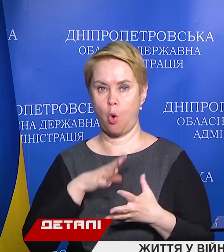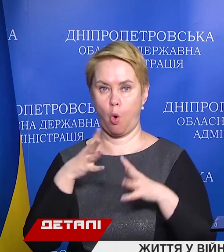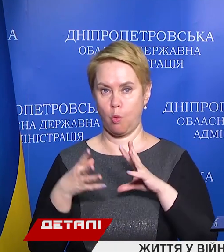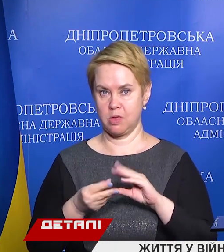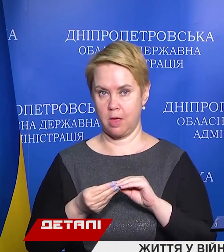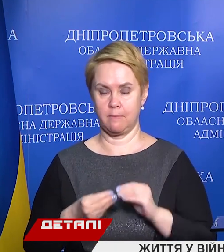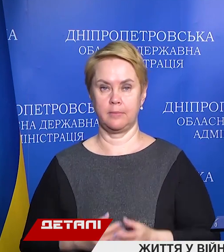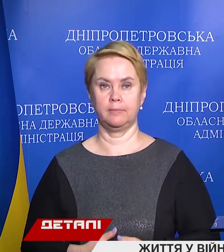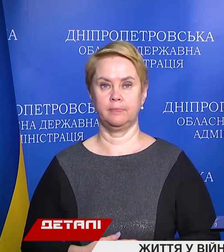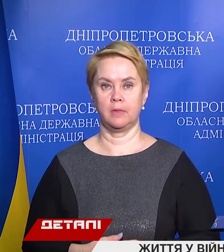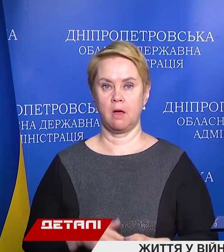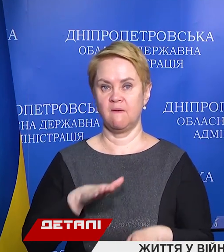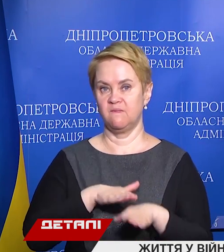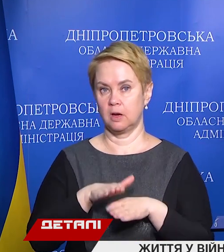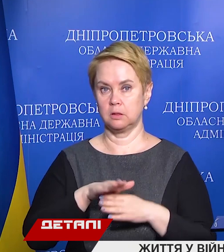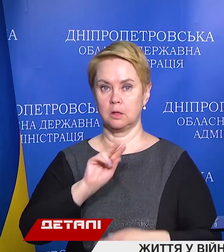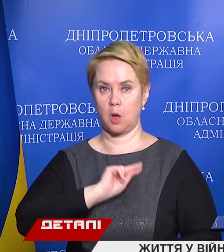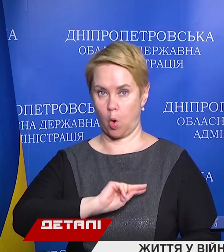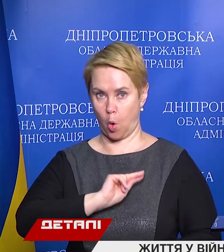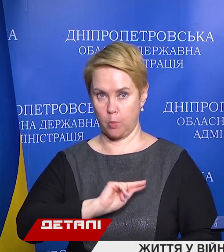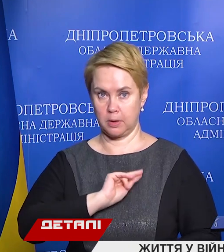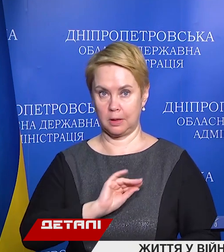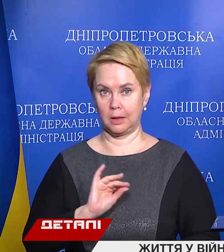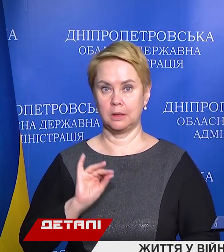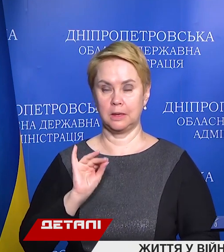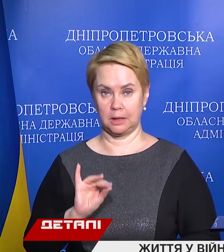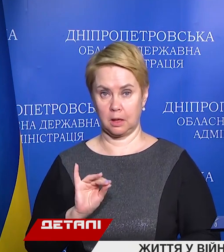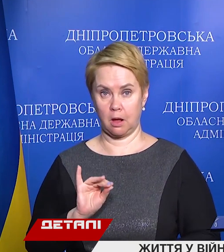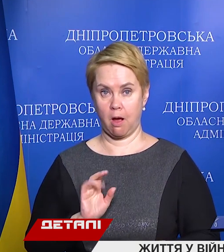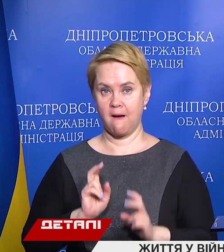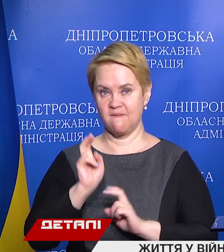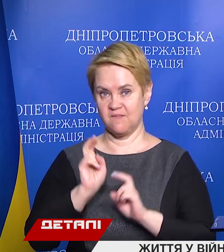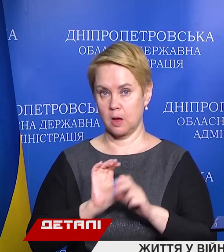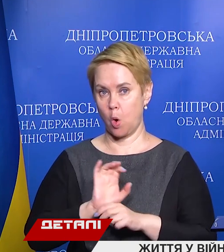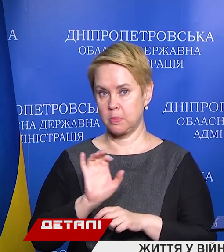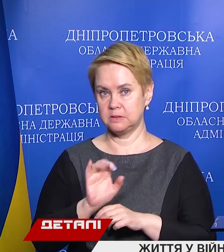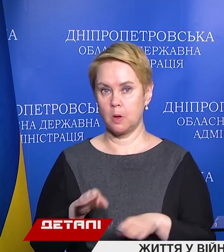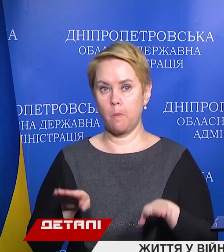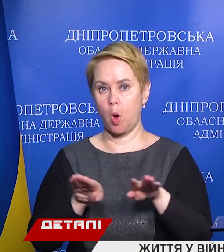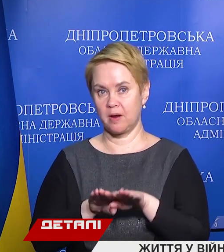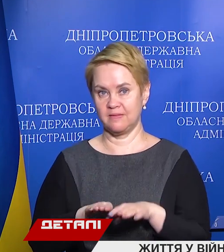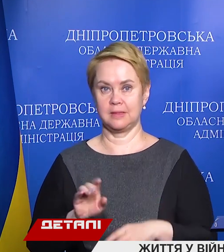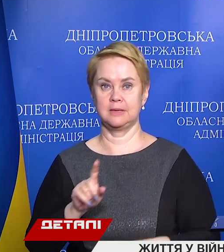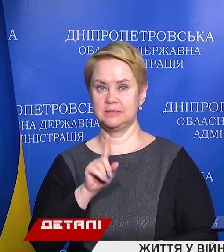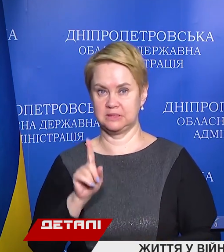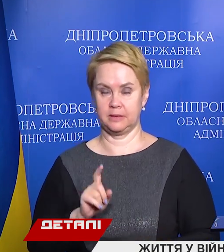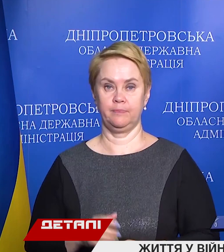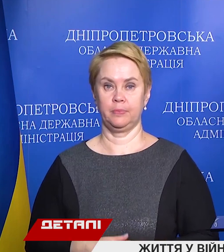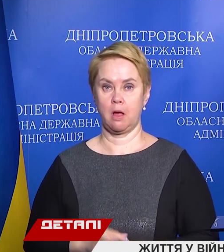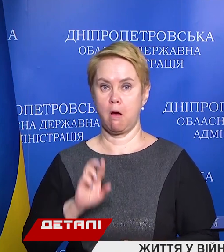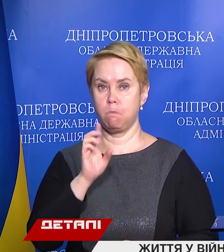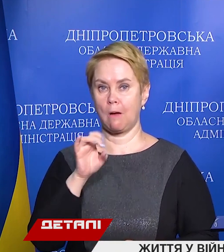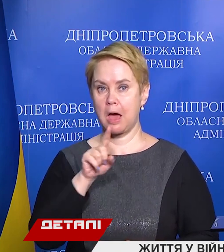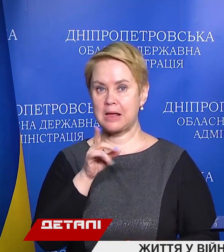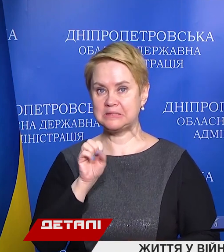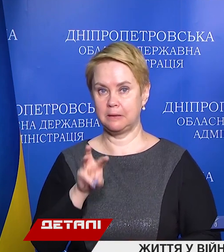об'єм виконаних робіт і виробництва порівняно з